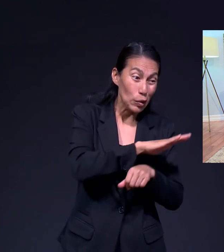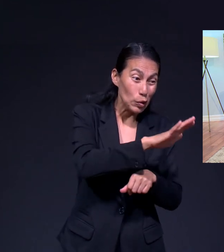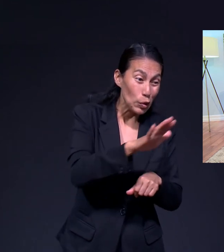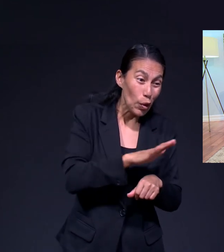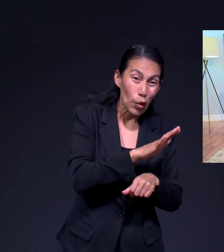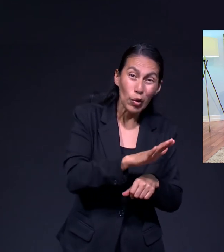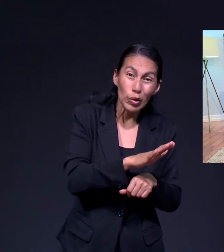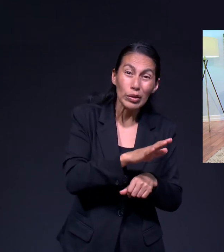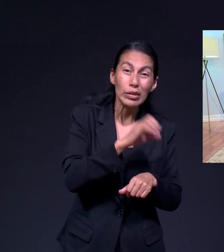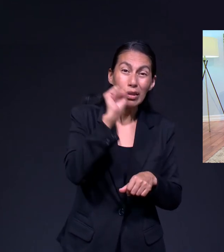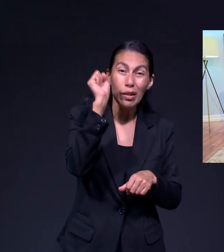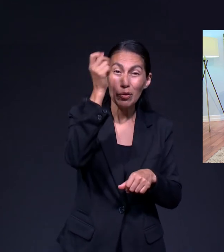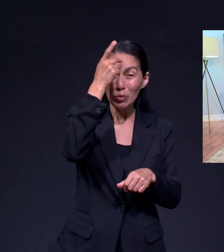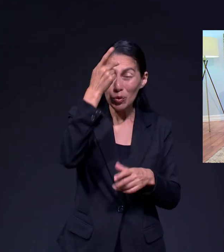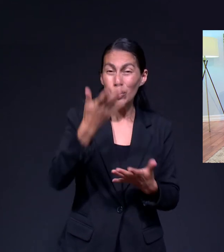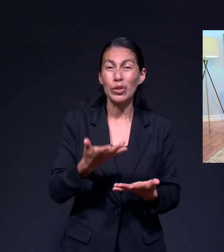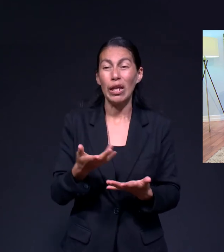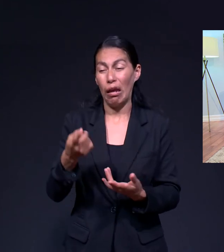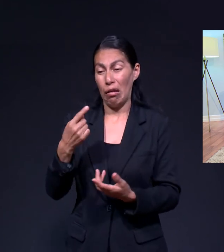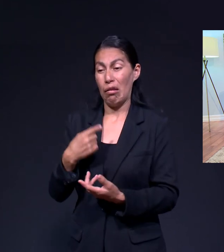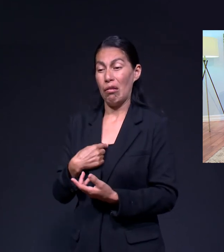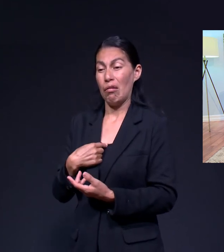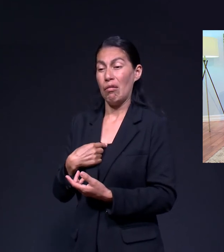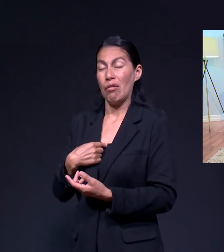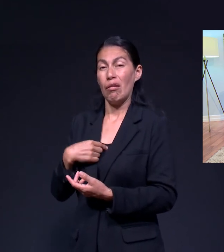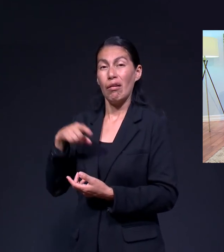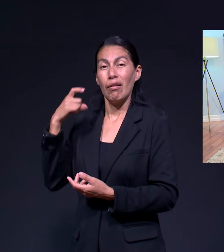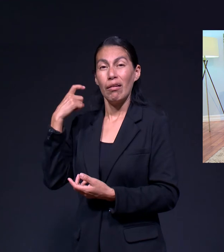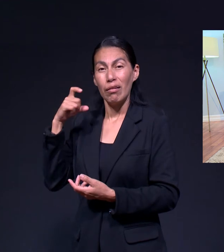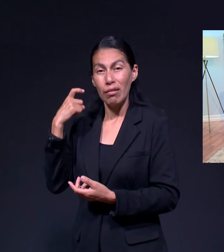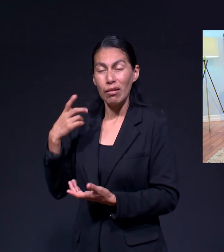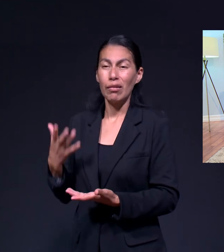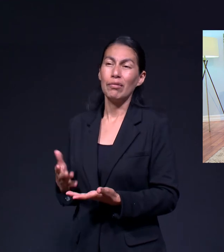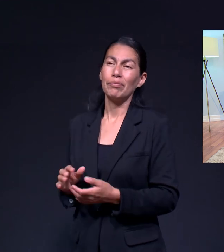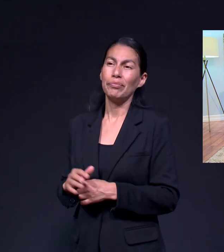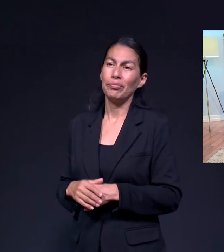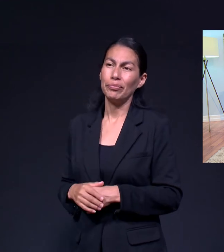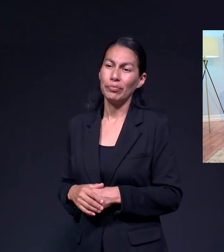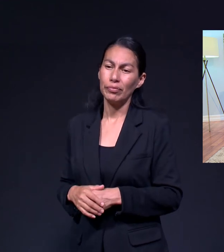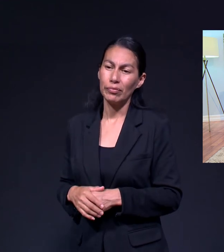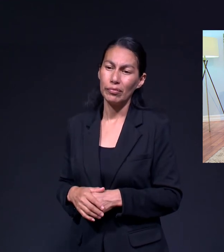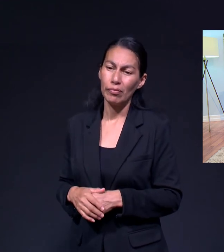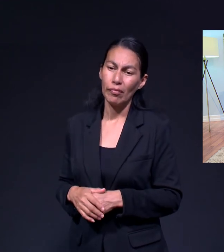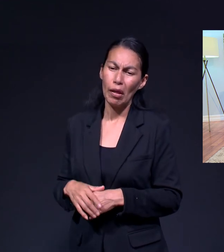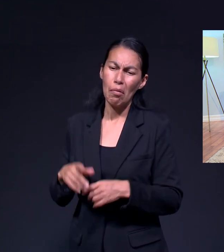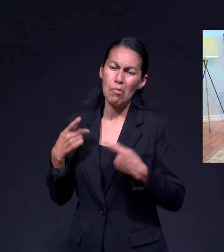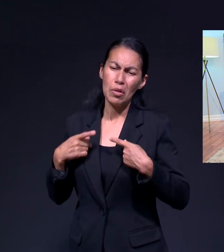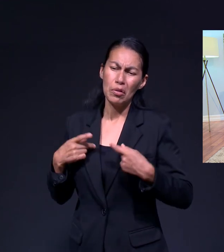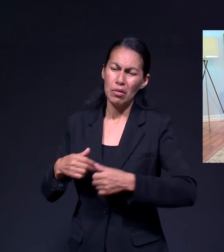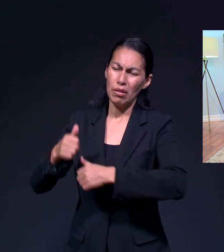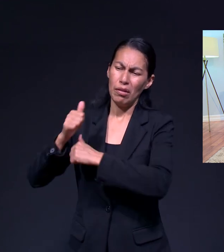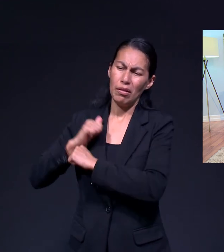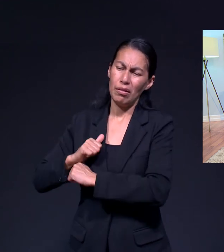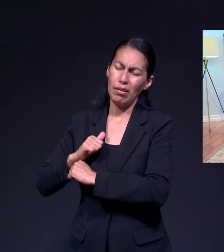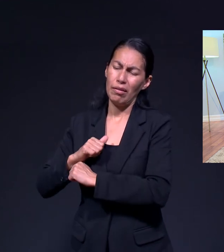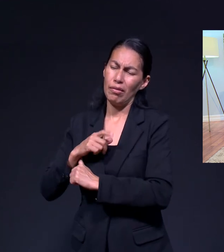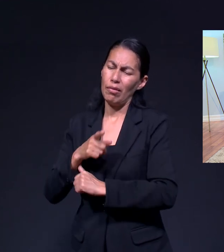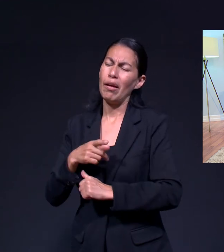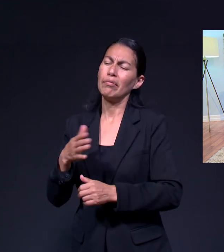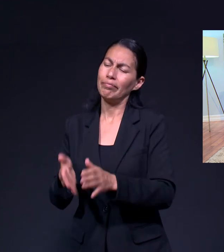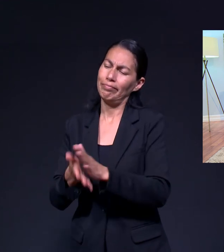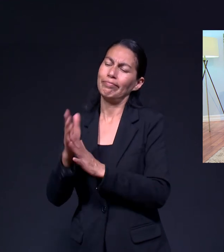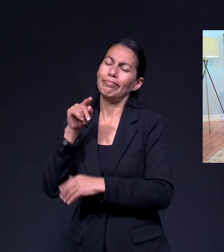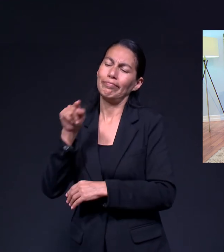todos estaban en san luís turín sangres y aquí el único que le tocó en que si el pastor no es el encargado